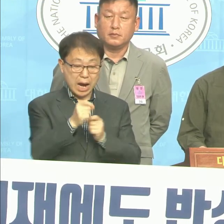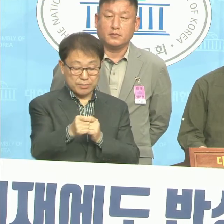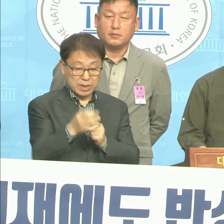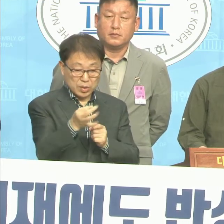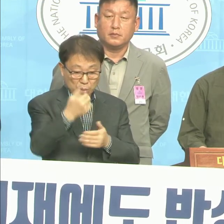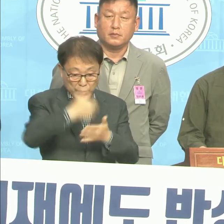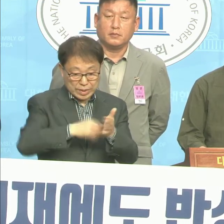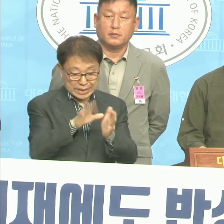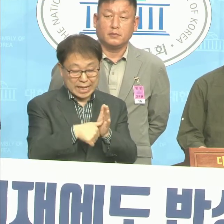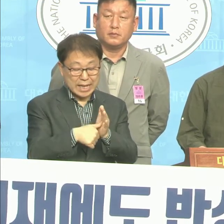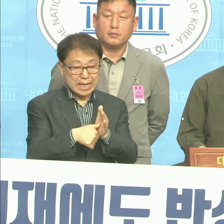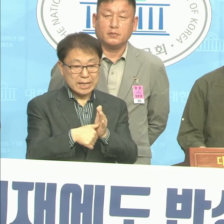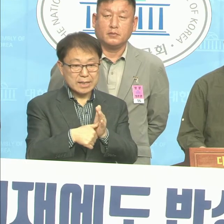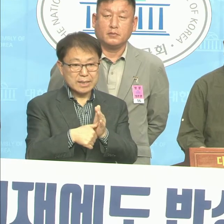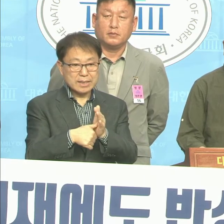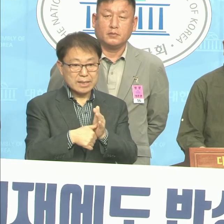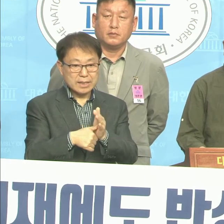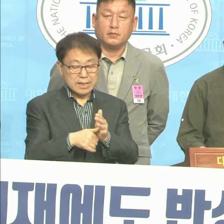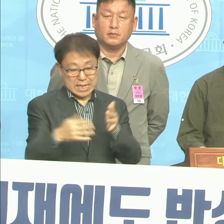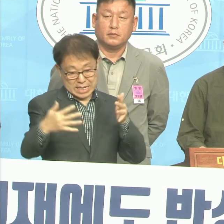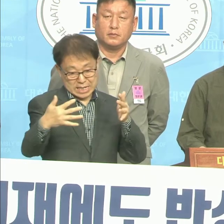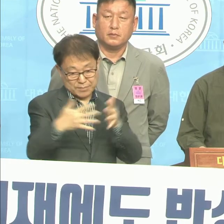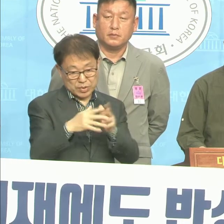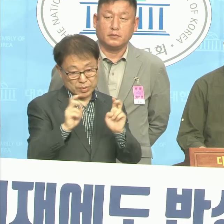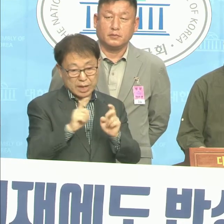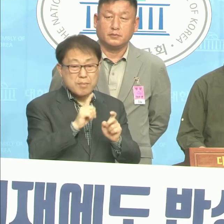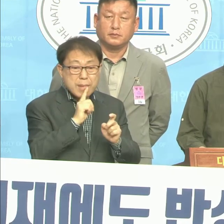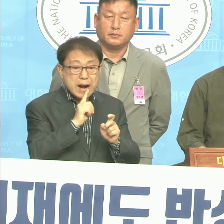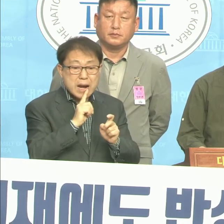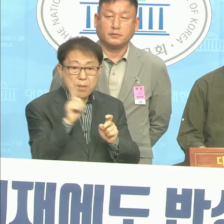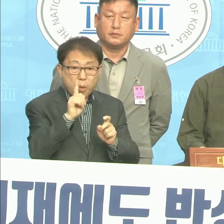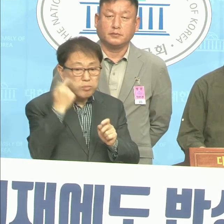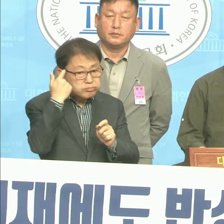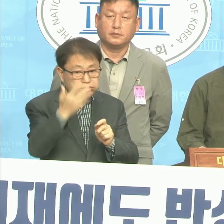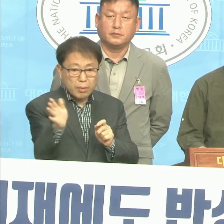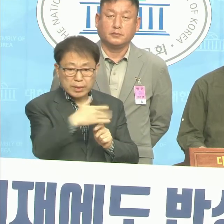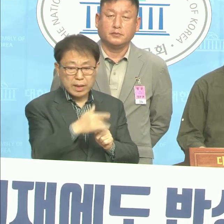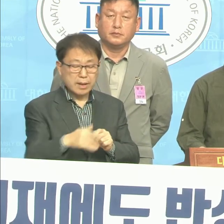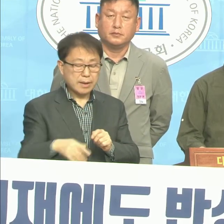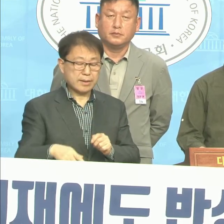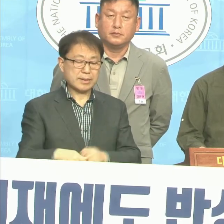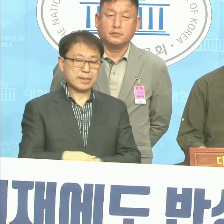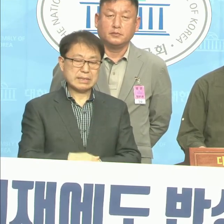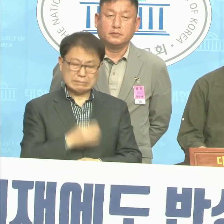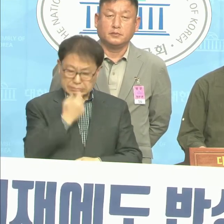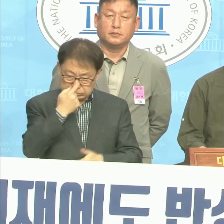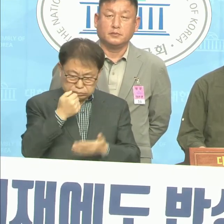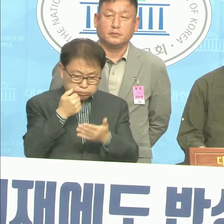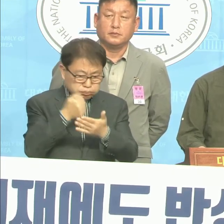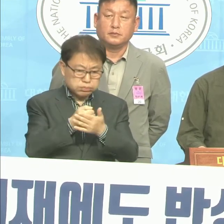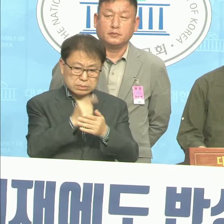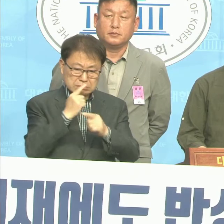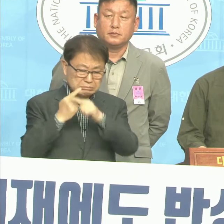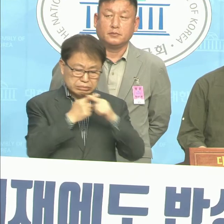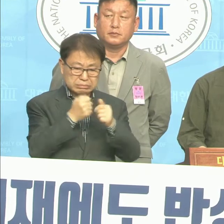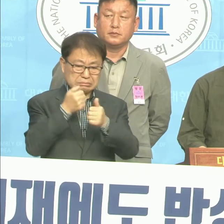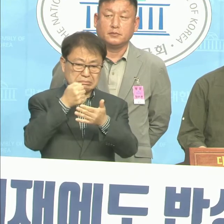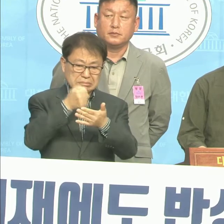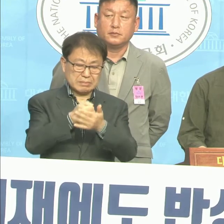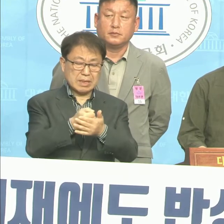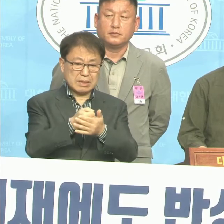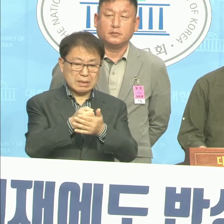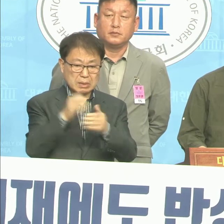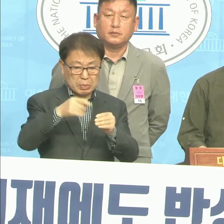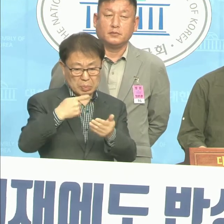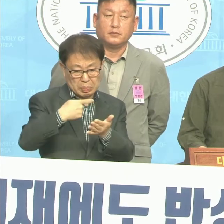견정 큰형 협력사의 역엔 한마디 없이 100% 일방적으로 결정하셔도 대금 결제